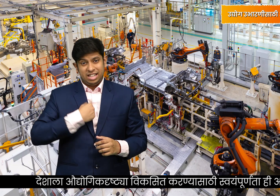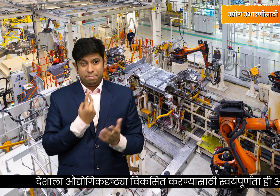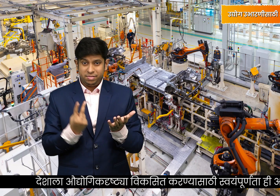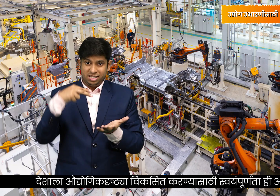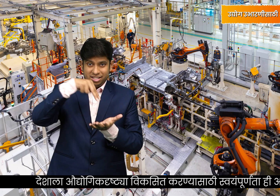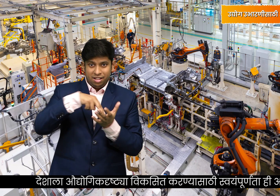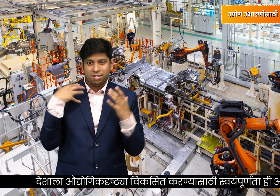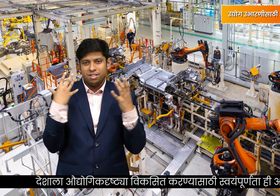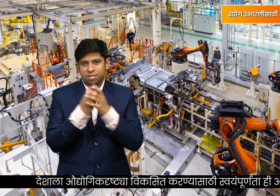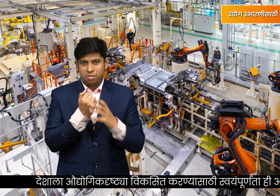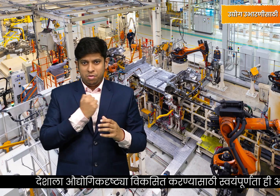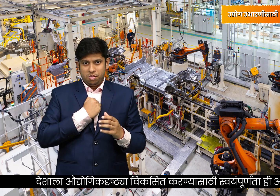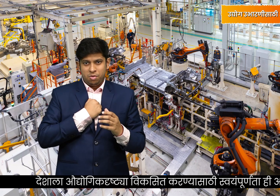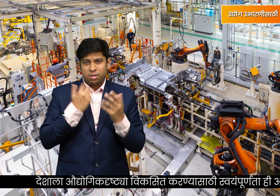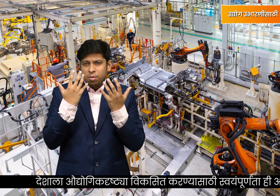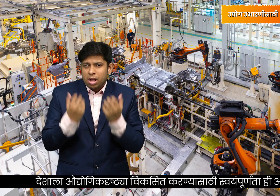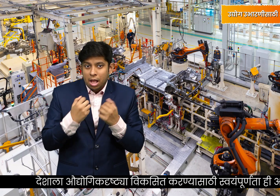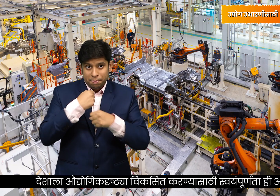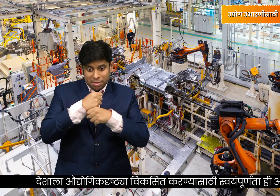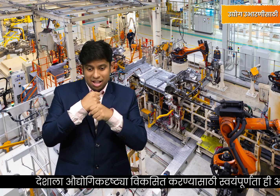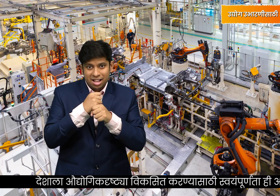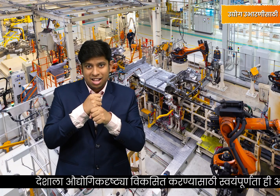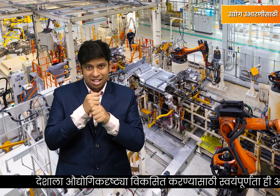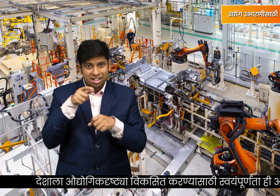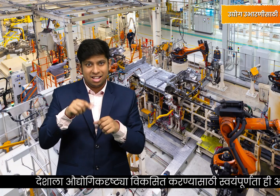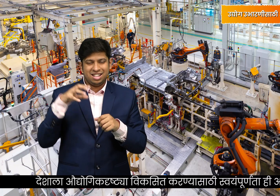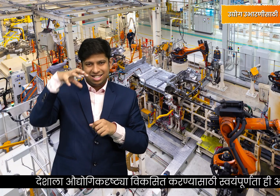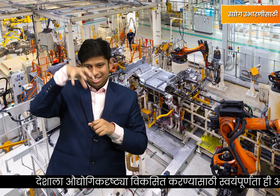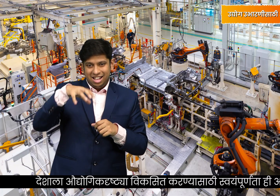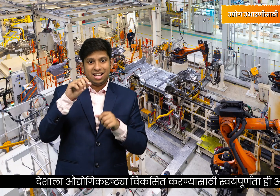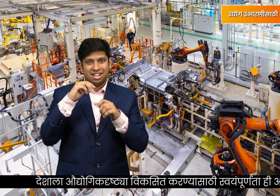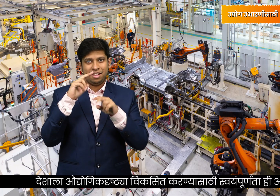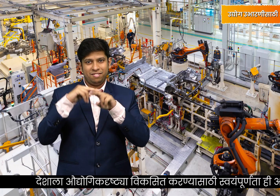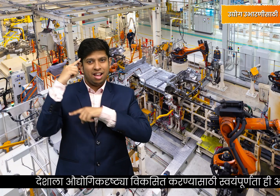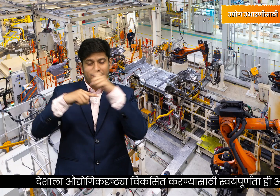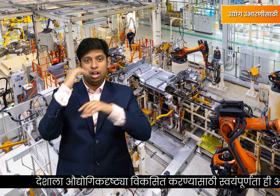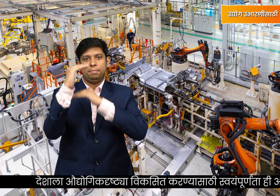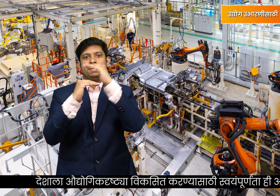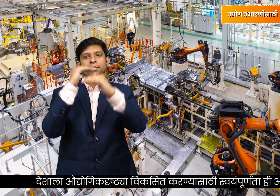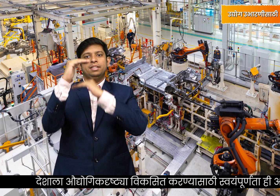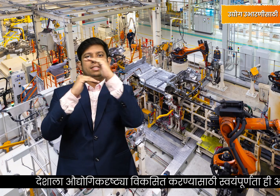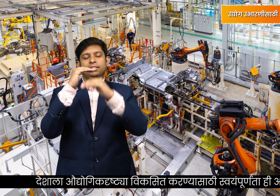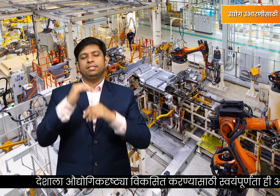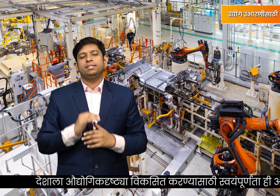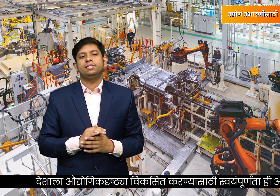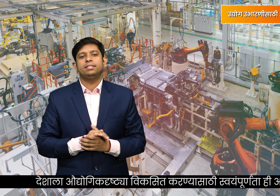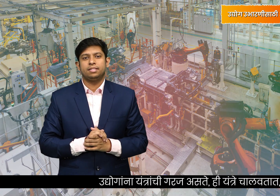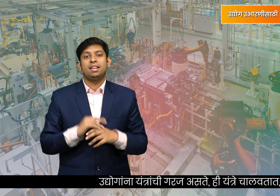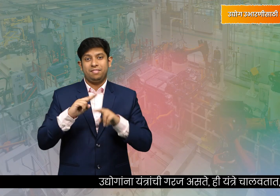देशाला औद्योगिकदृष्ट्या विकसित करण्यासाठी स्वयंपूर्णता ही आपली गरज आहे.